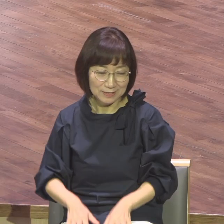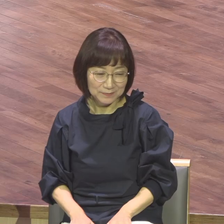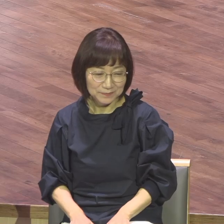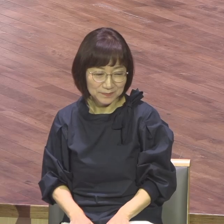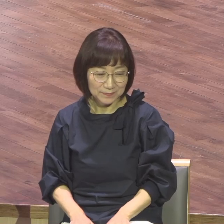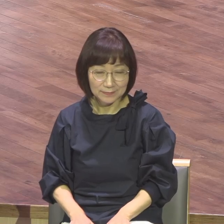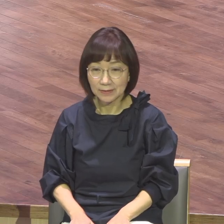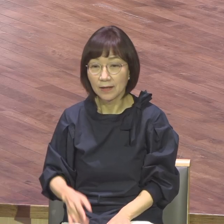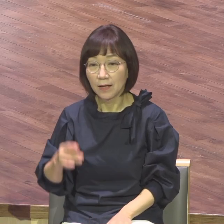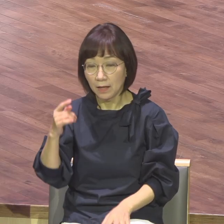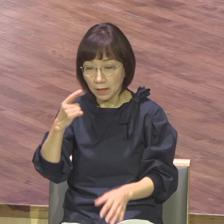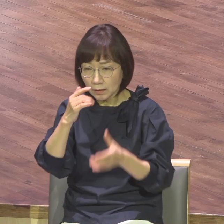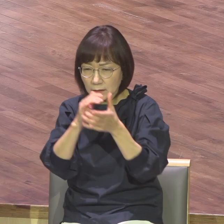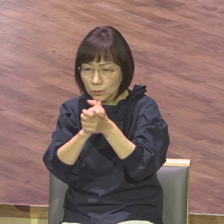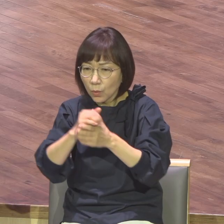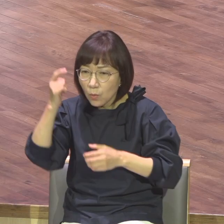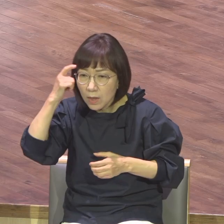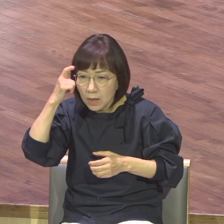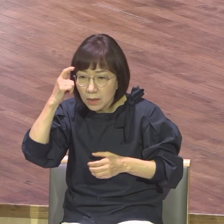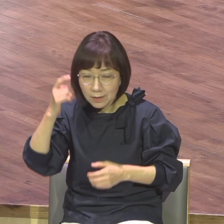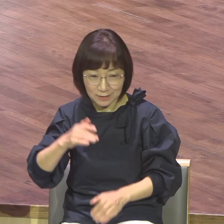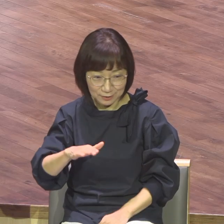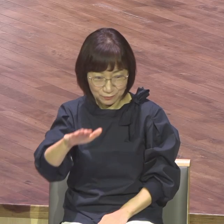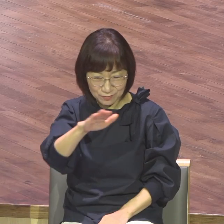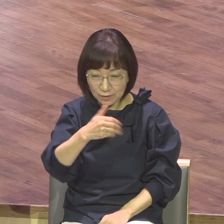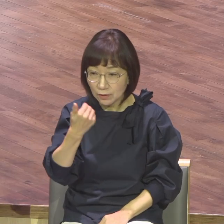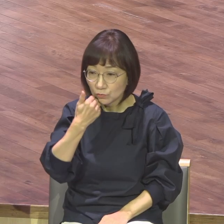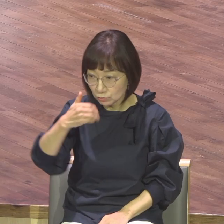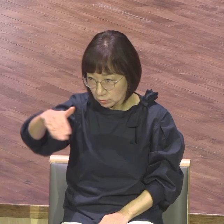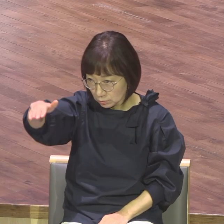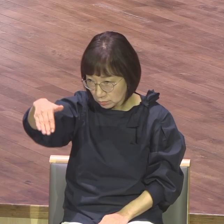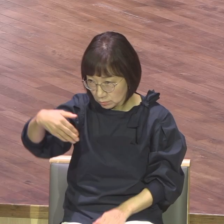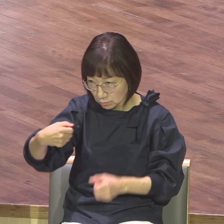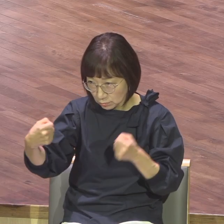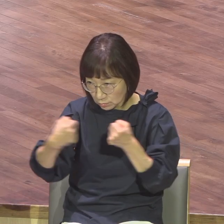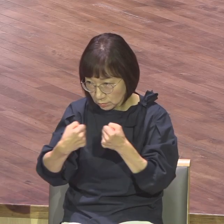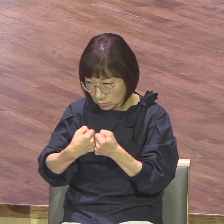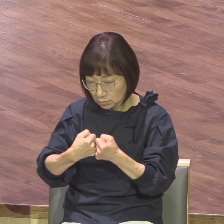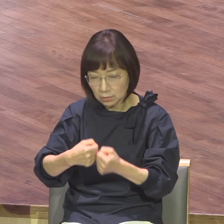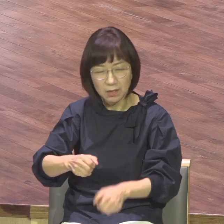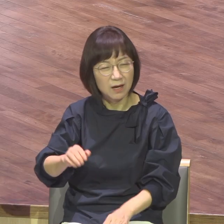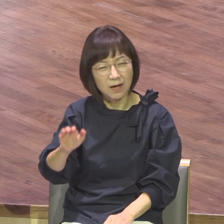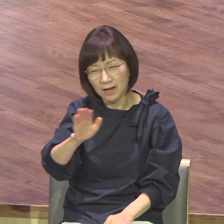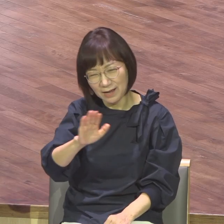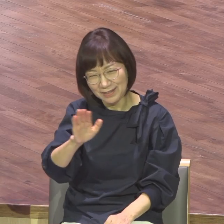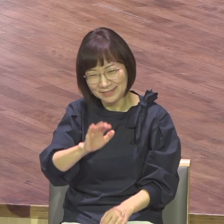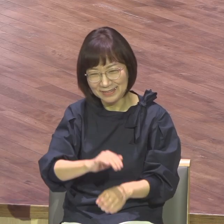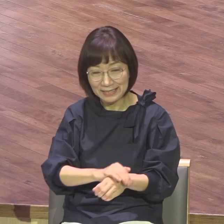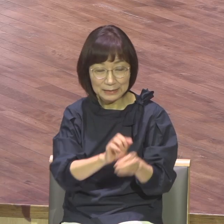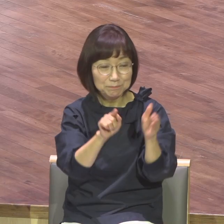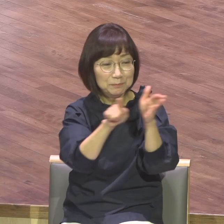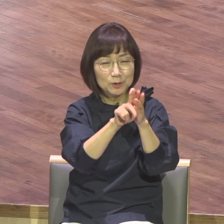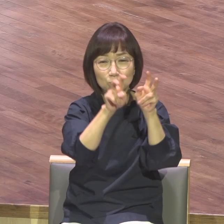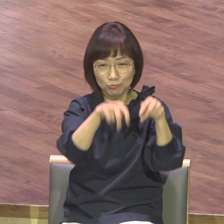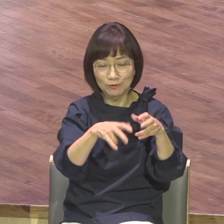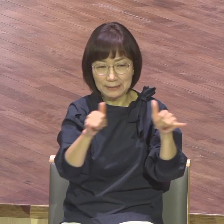우리의 싸움은 혈과 육이 아니에요. 혈과 육이 아니면 세상 사람들은 다 혈과 육으로 싸웁니다.